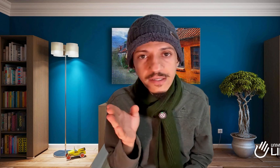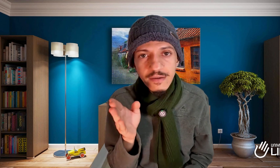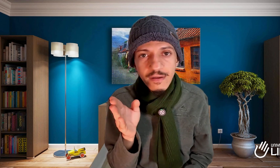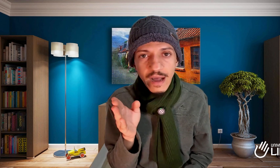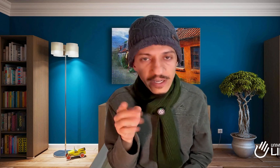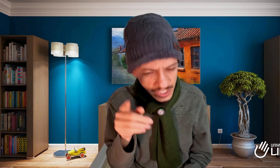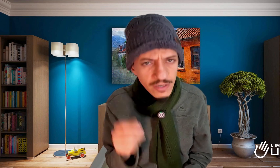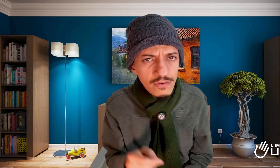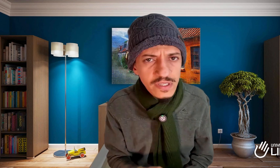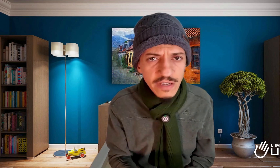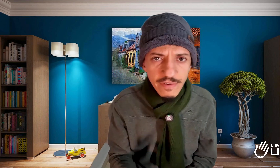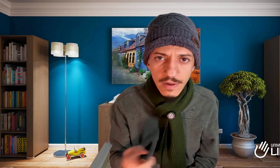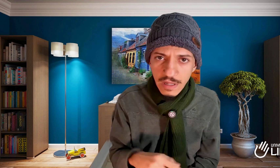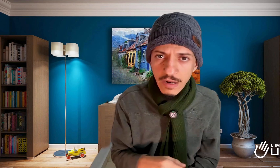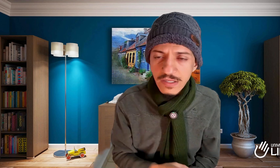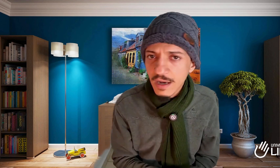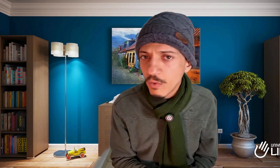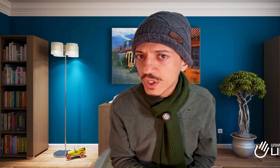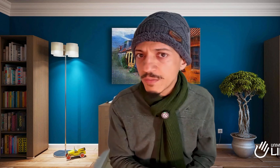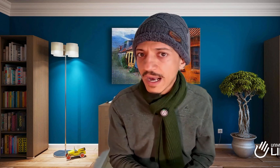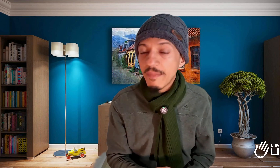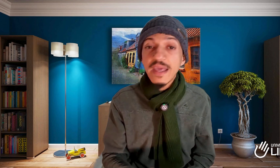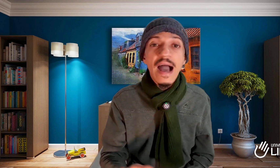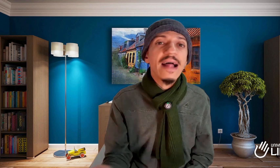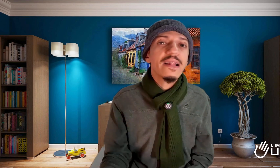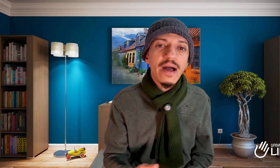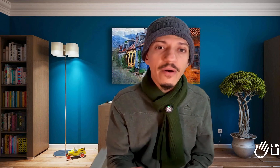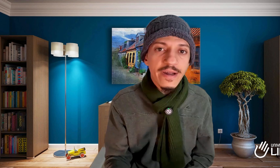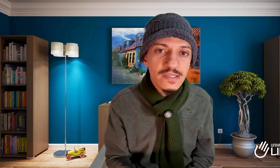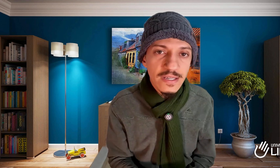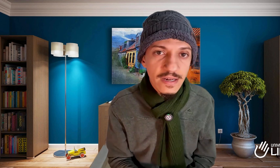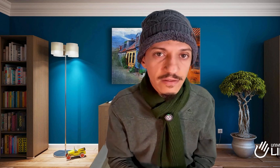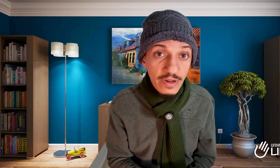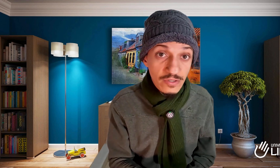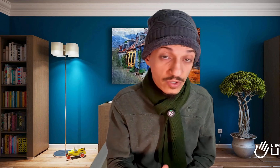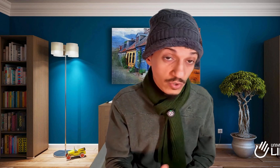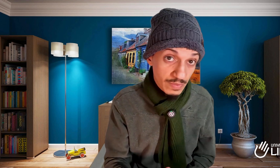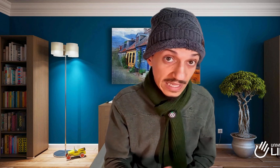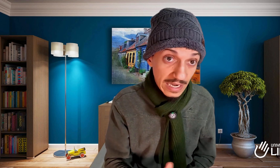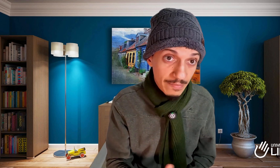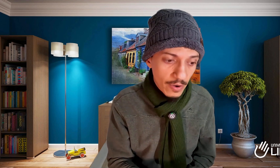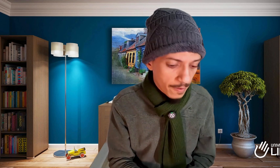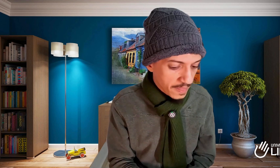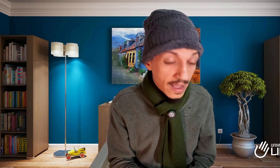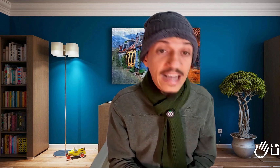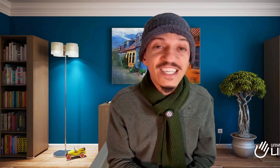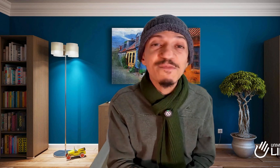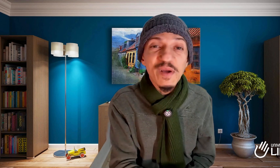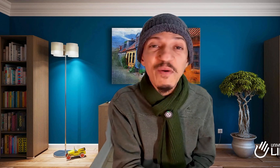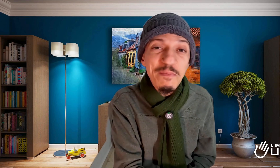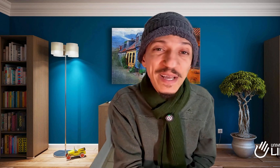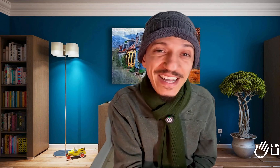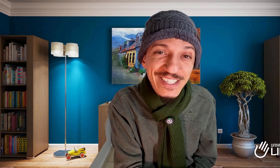A gente, inclusive, na nossa última caminhada maior assim na natureza, nossa última trilha maior, a gente pegou um aplicativo